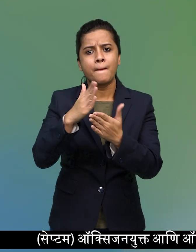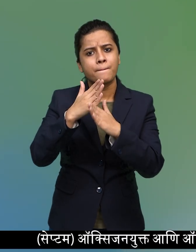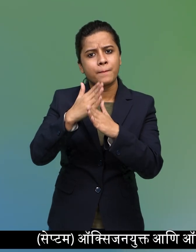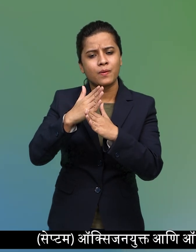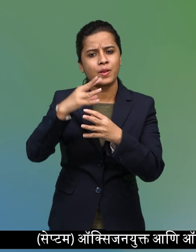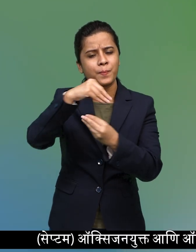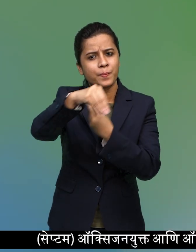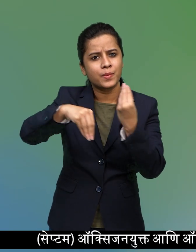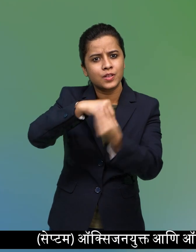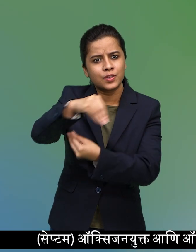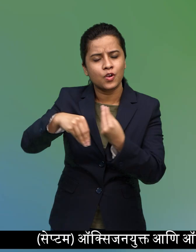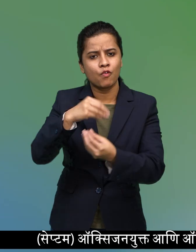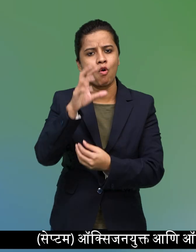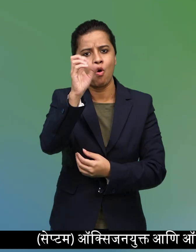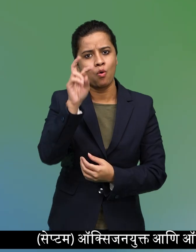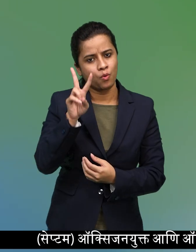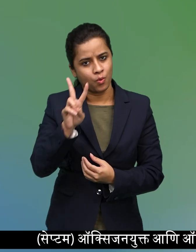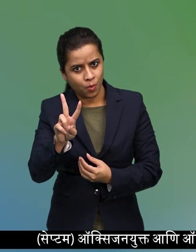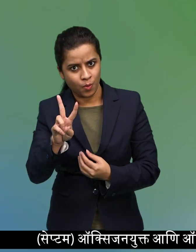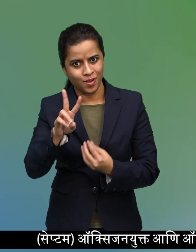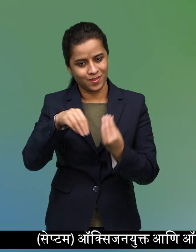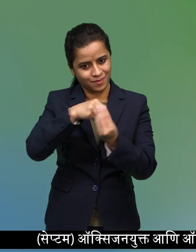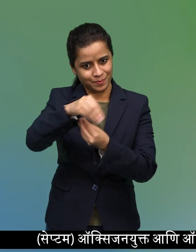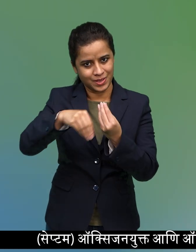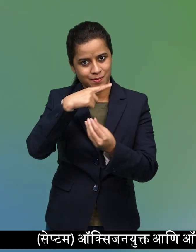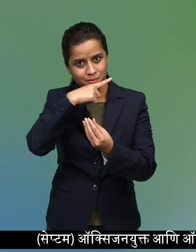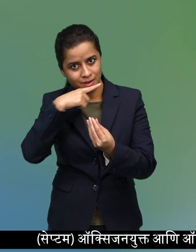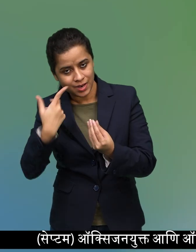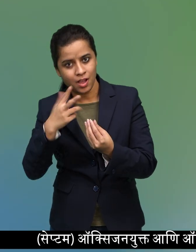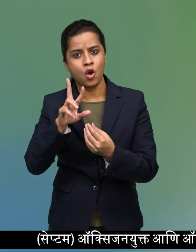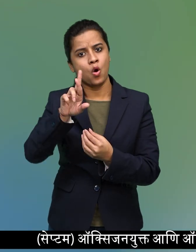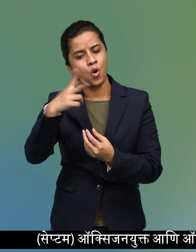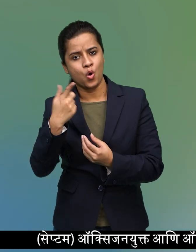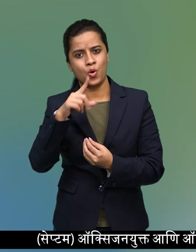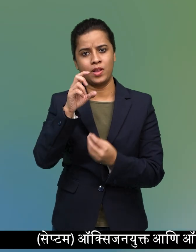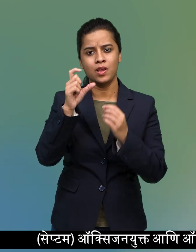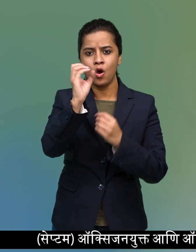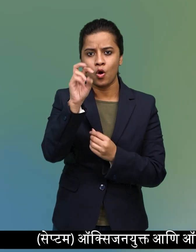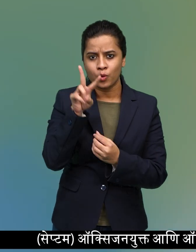सेप्टम ऑक्सिजनयुक्त आणि ऑक्सिजन विरहित रक्ताच्या मिश्रणास प्रतिबंध करते.